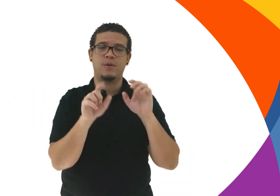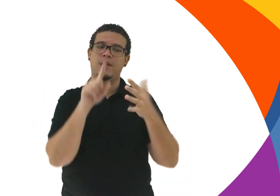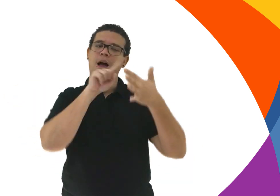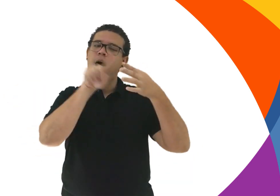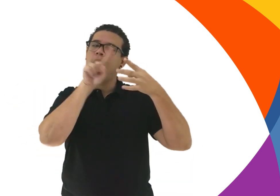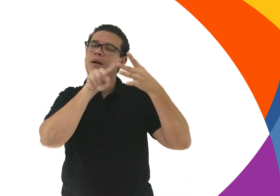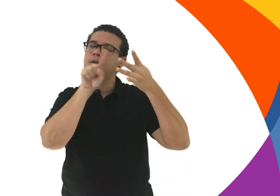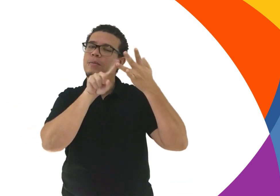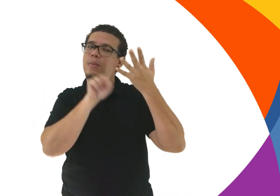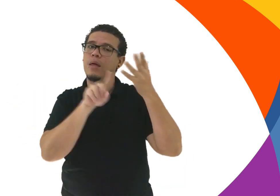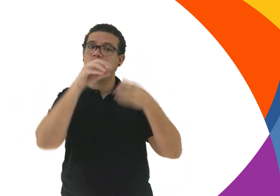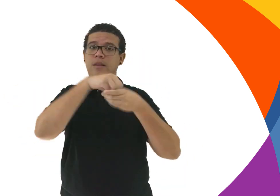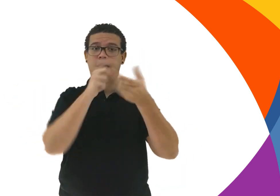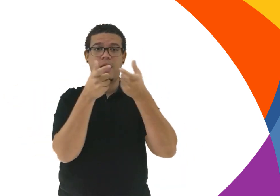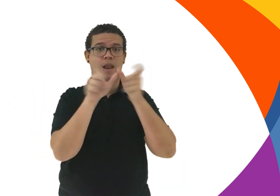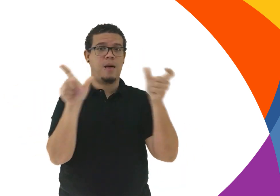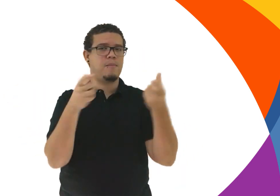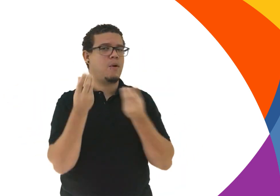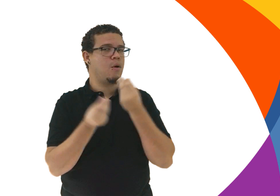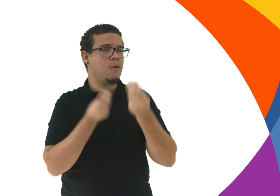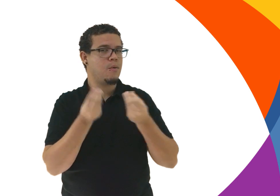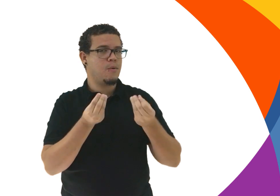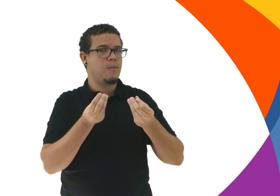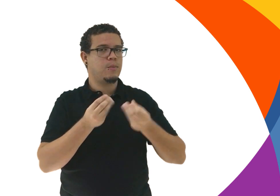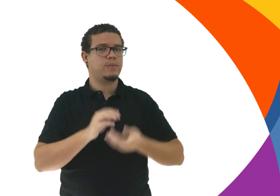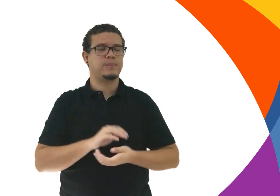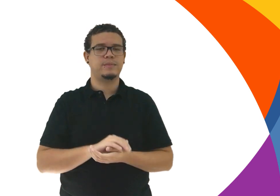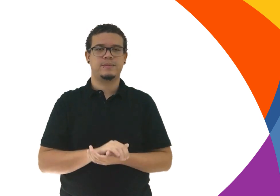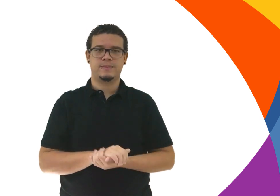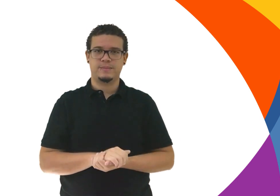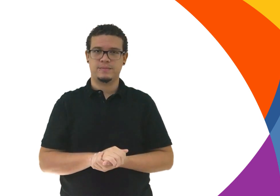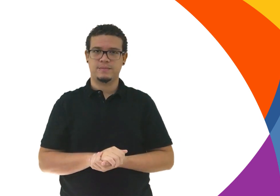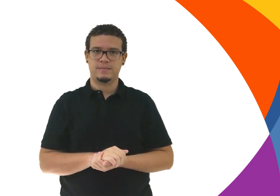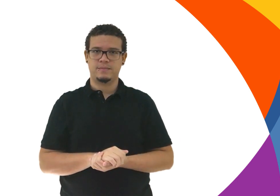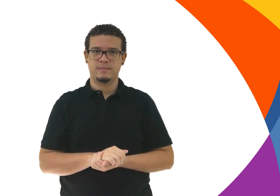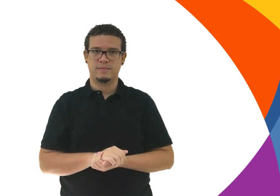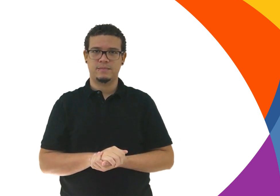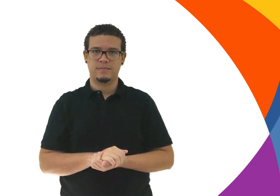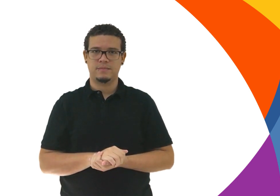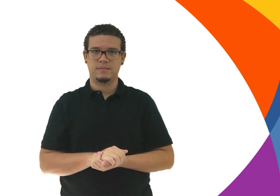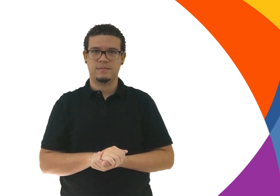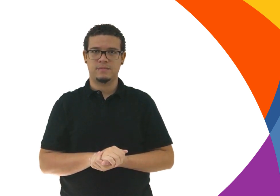agora mais aprofundado, aos aspectos gramaticais desta língua.